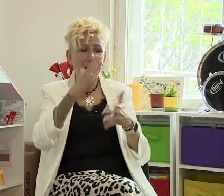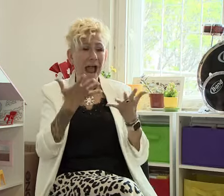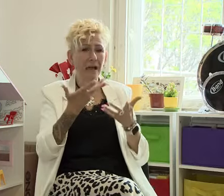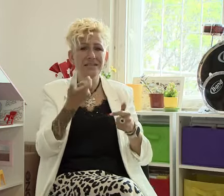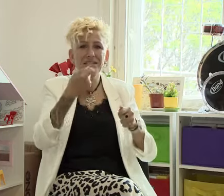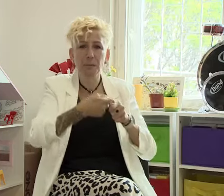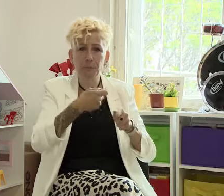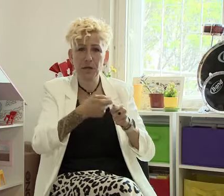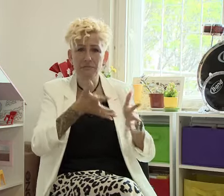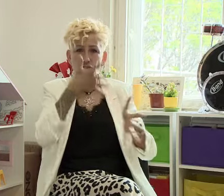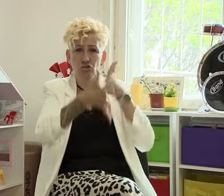Изцяло чрез жестов език.